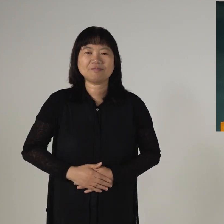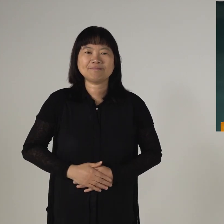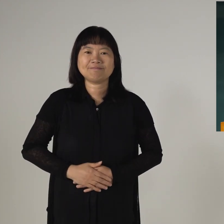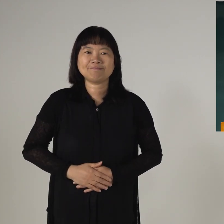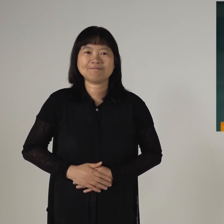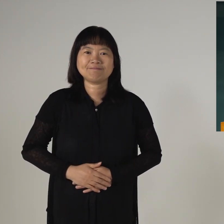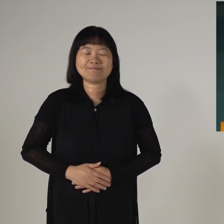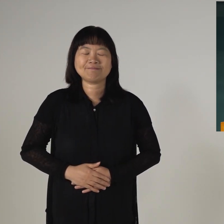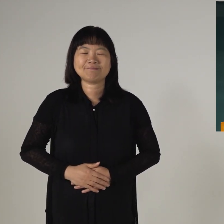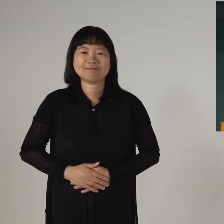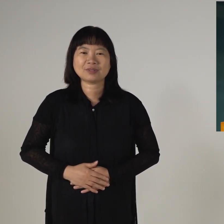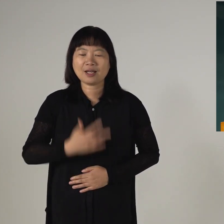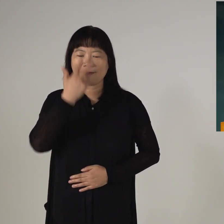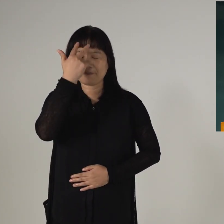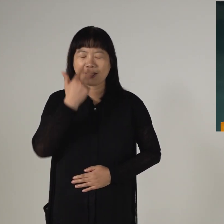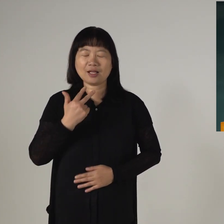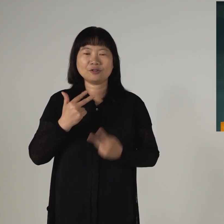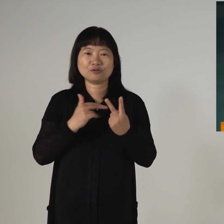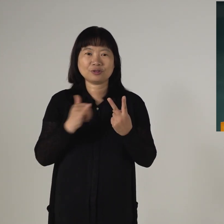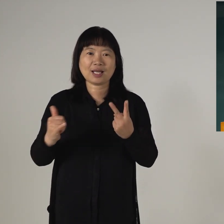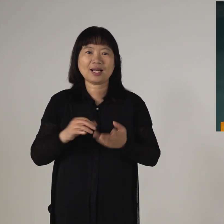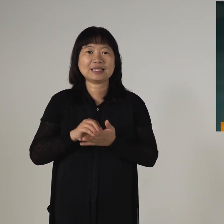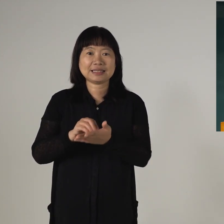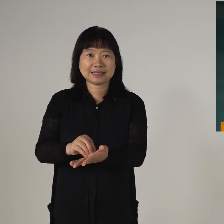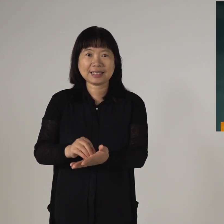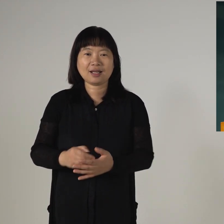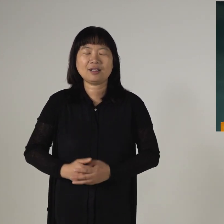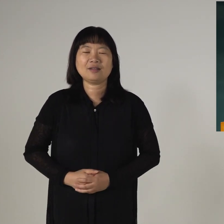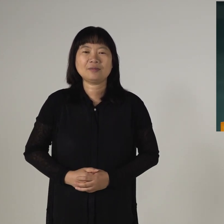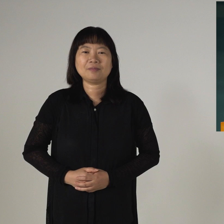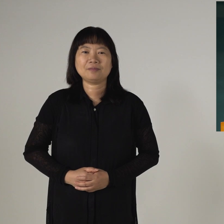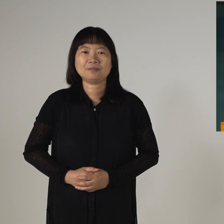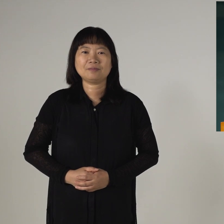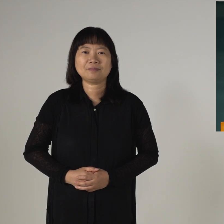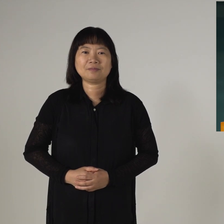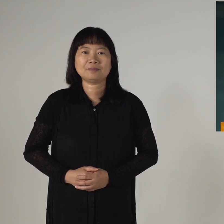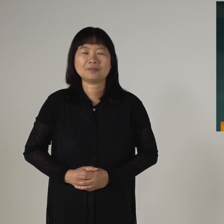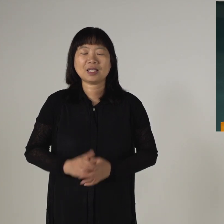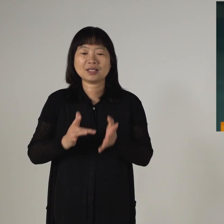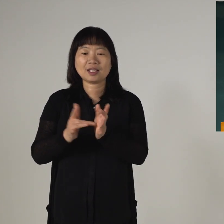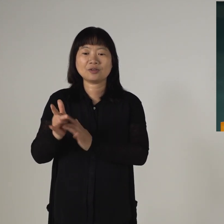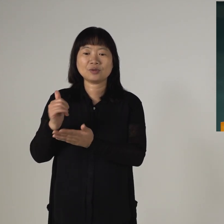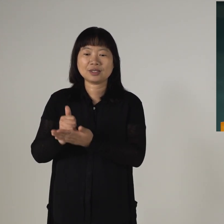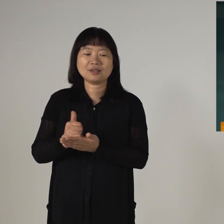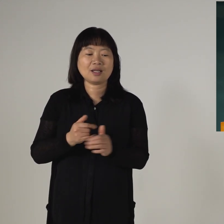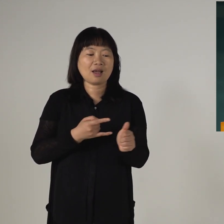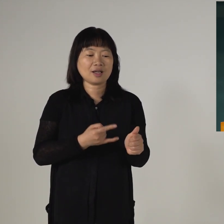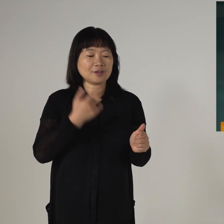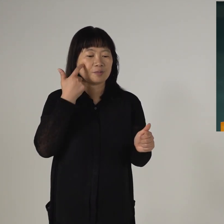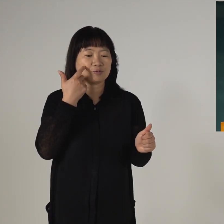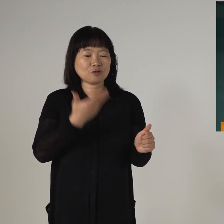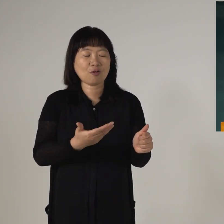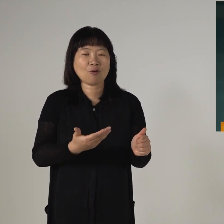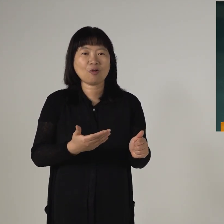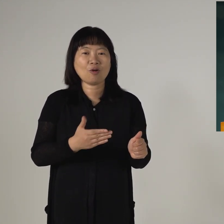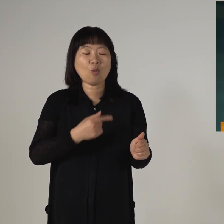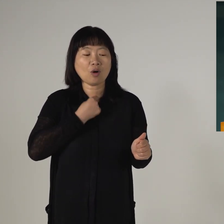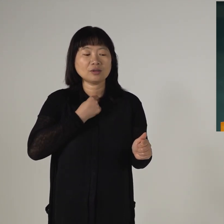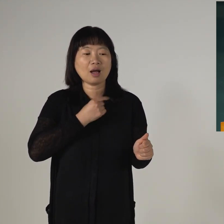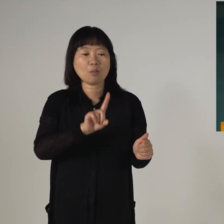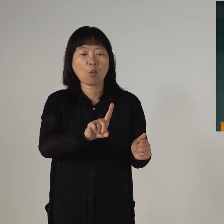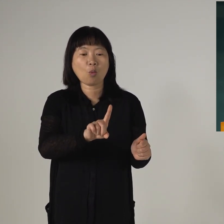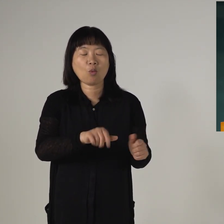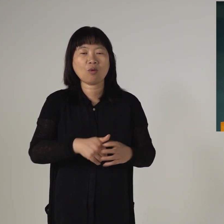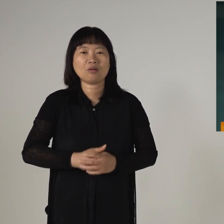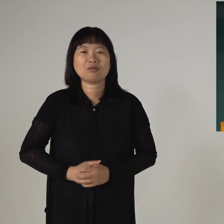앞을 보지 못하는 두 사람이 등장을 합니다. 그런데 예수님이 이들에게 물어요. 무엇을